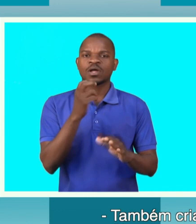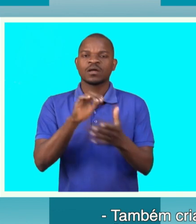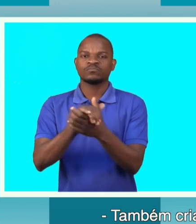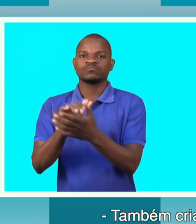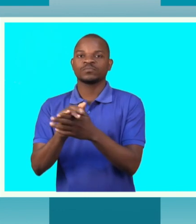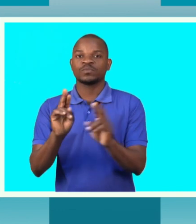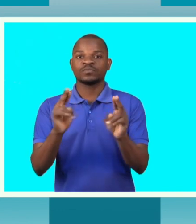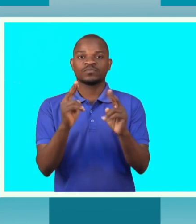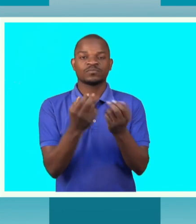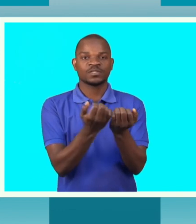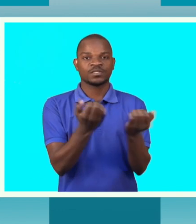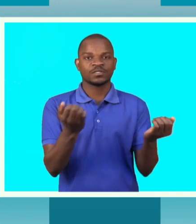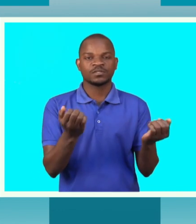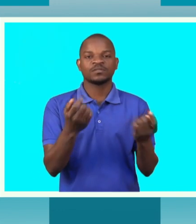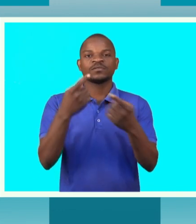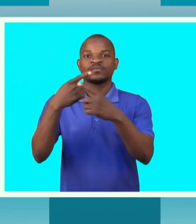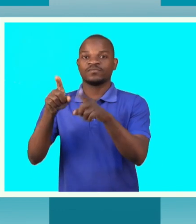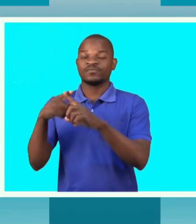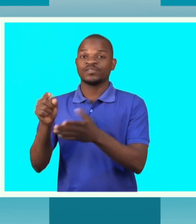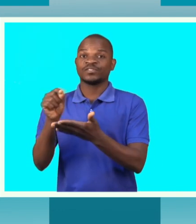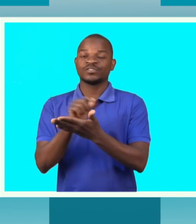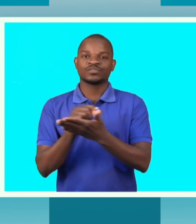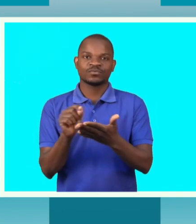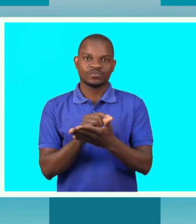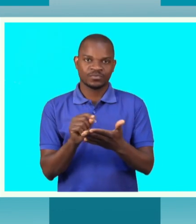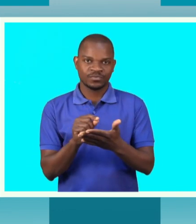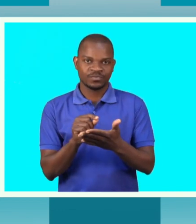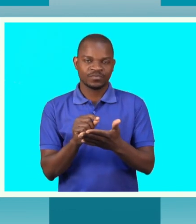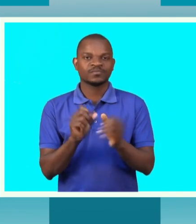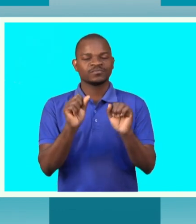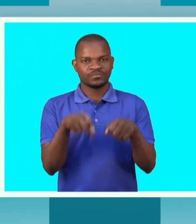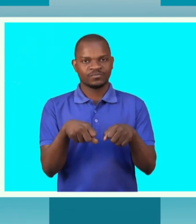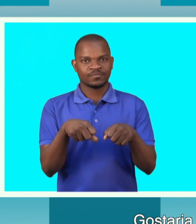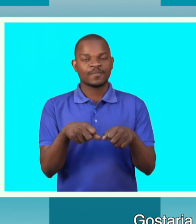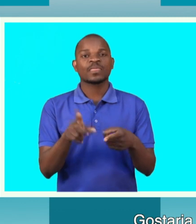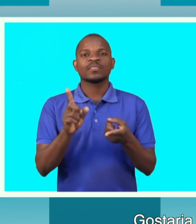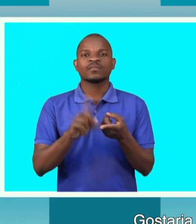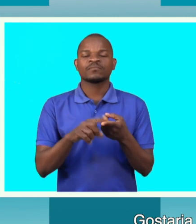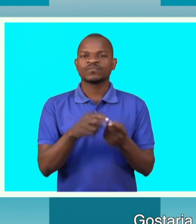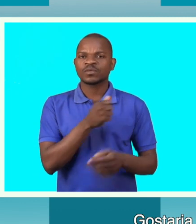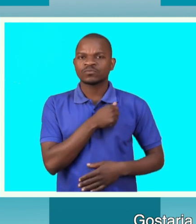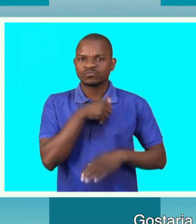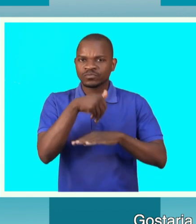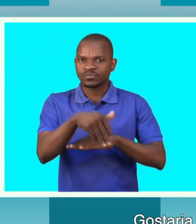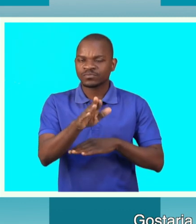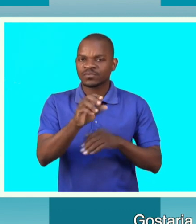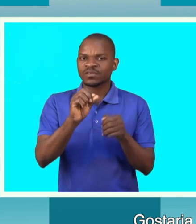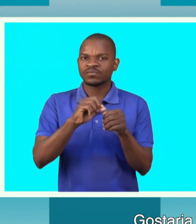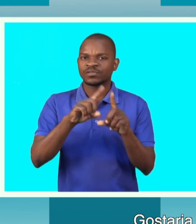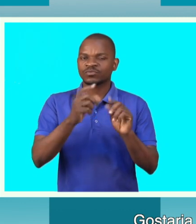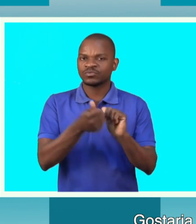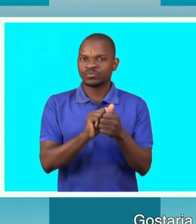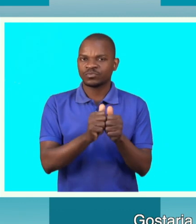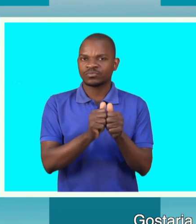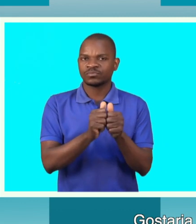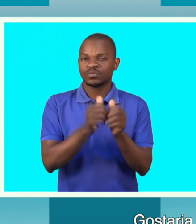crianças, não é? Sim. Das outras escolas. Sim. E também gostaria de continuar mais a